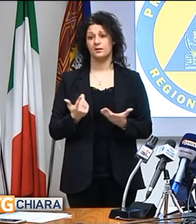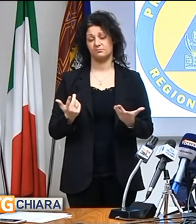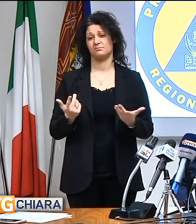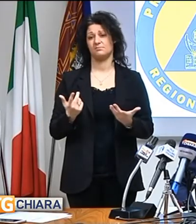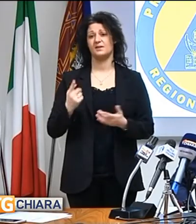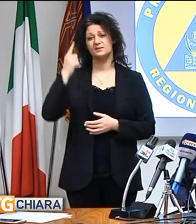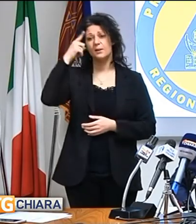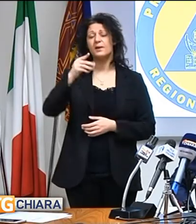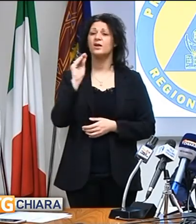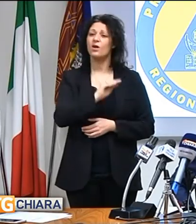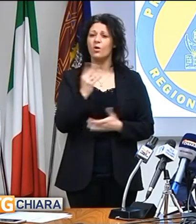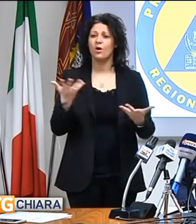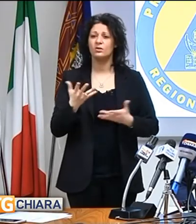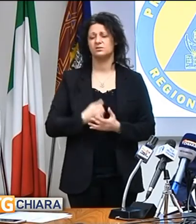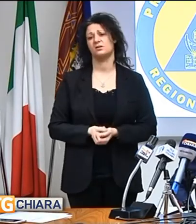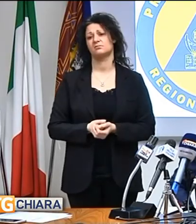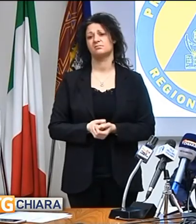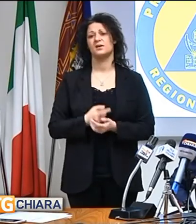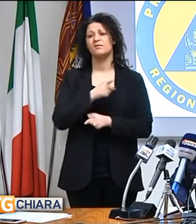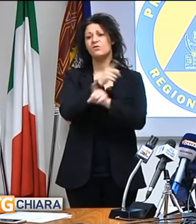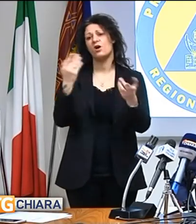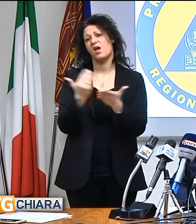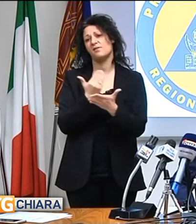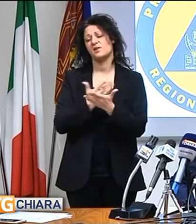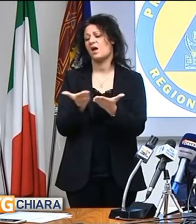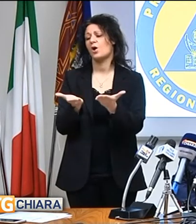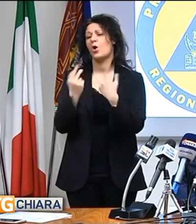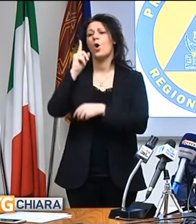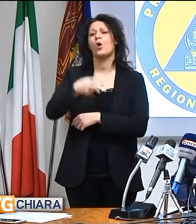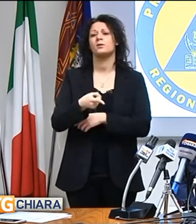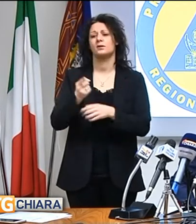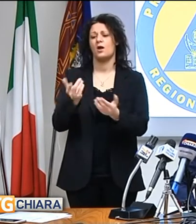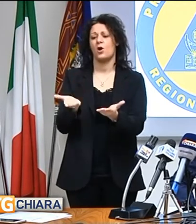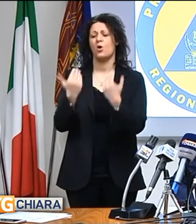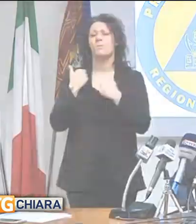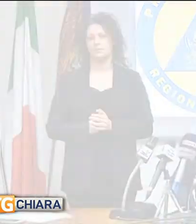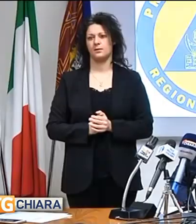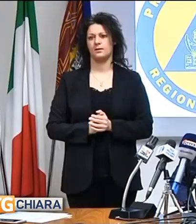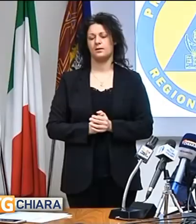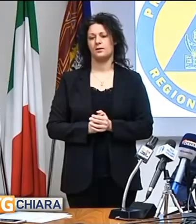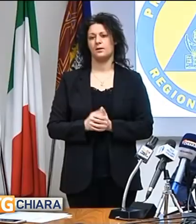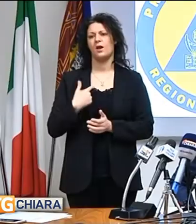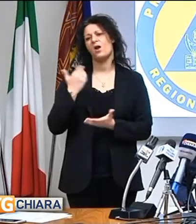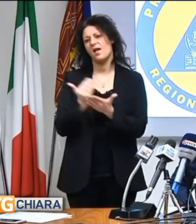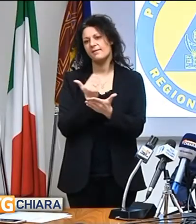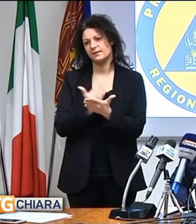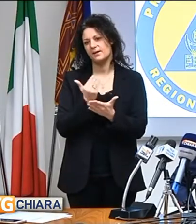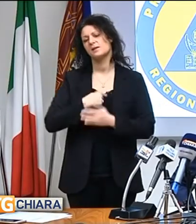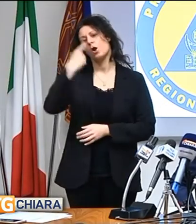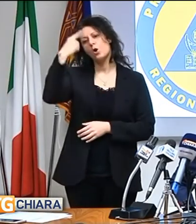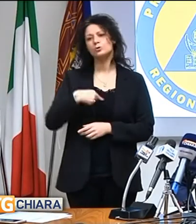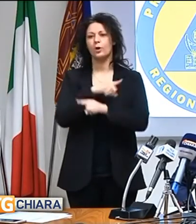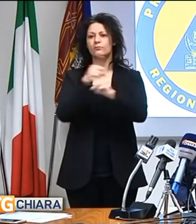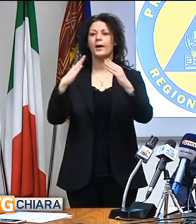comprare cazzate, la custodia del telefonino, le monate varie, perché comunque capisco che siamo tutti a casa